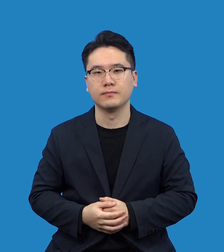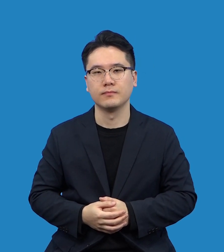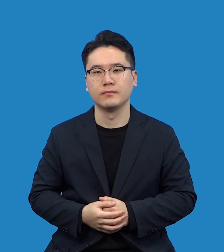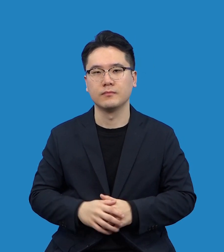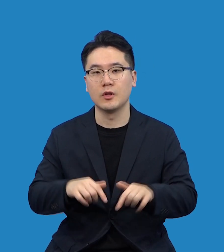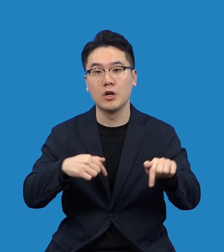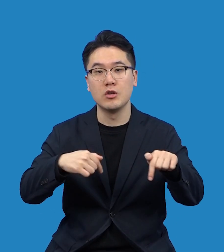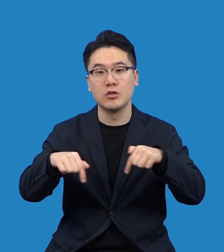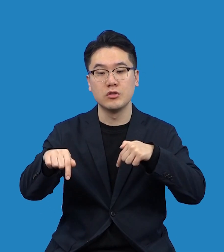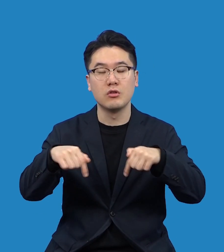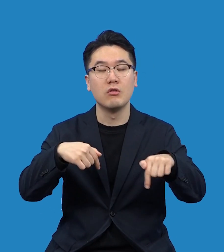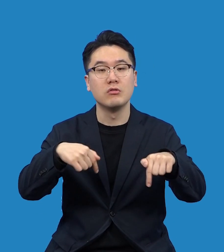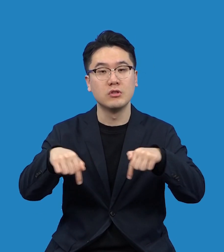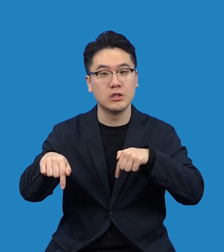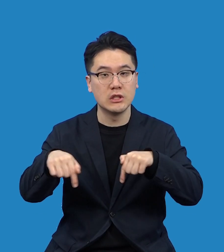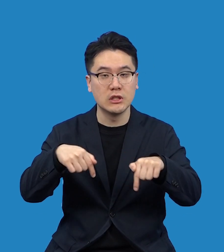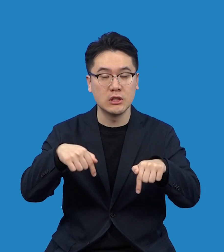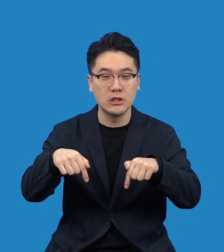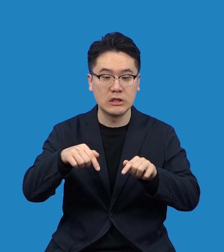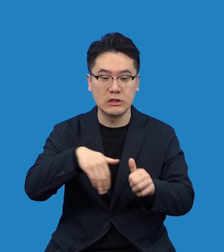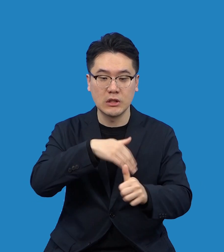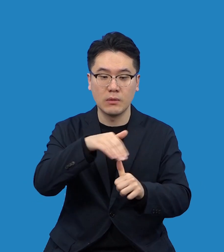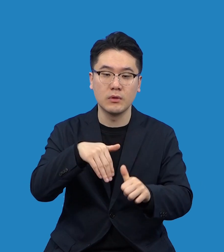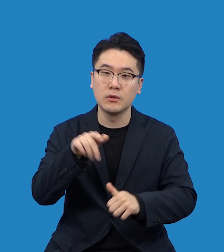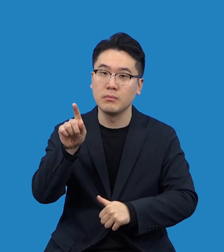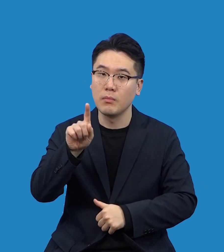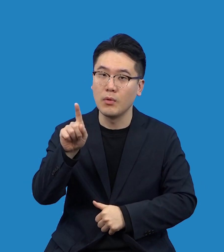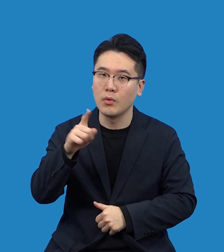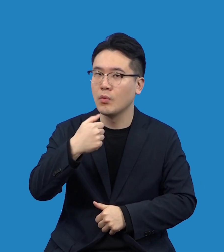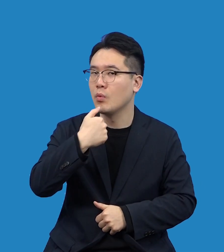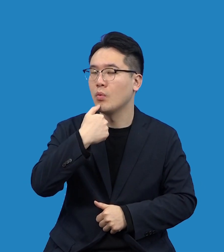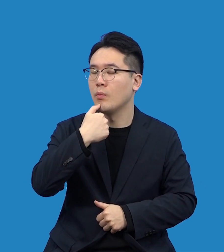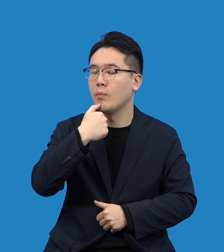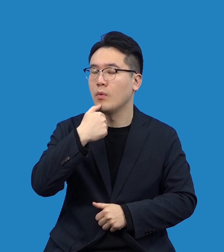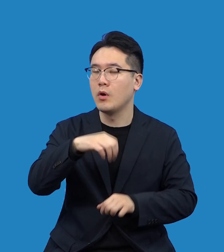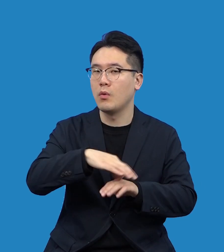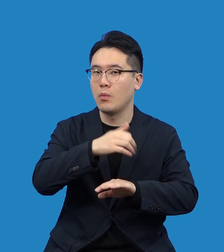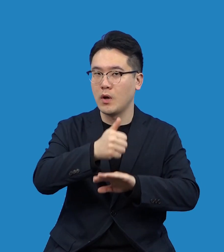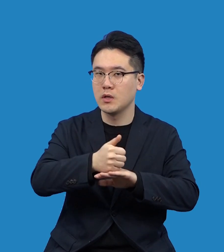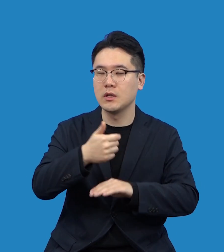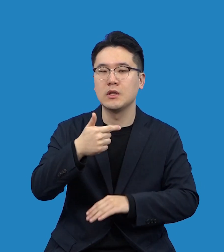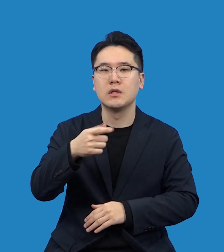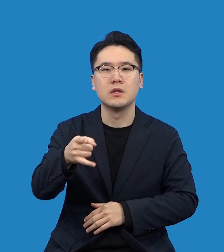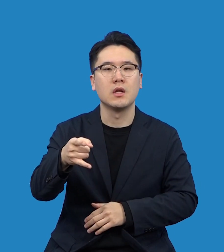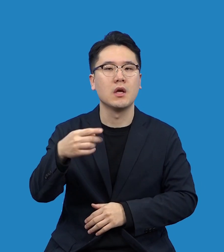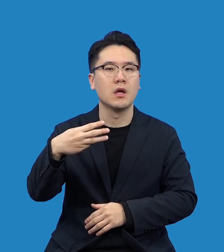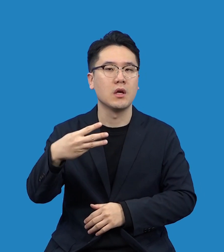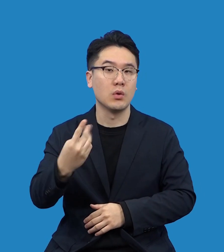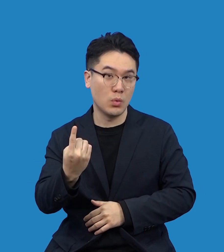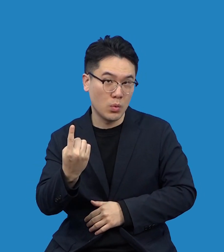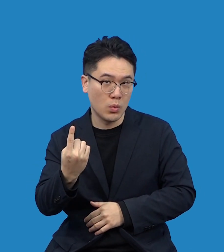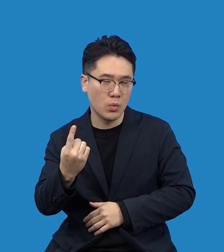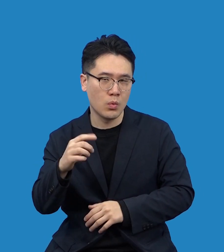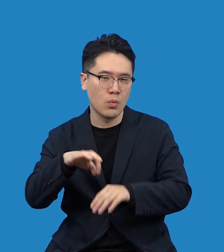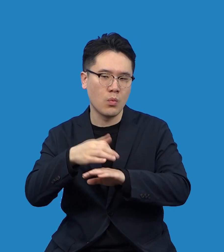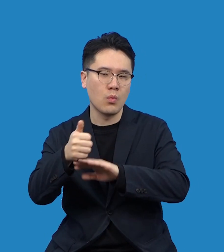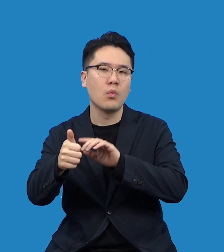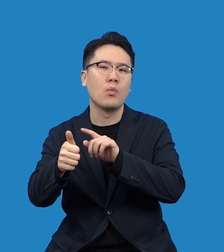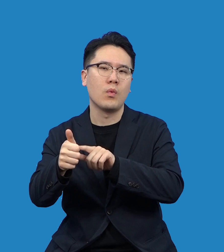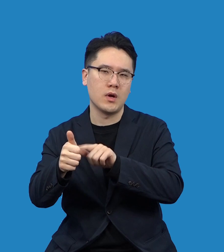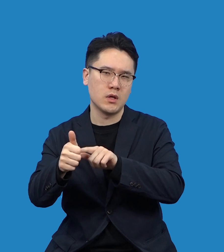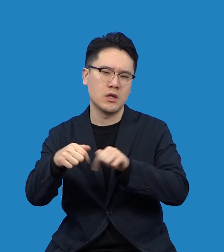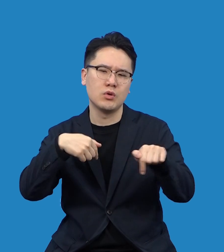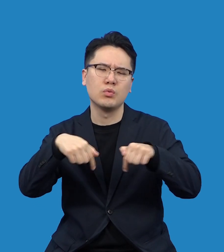네로 황제, 로마 황제 네로가 통치하고 있었습니다. 이